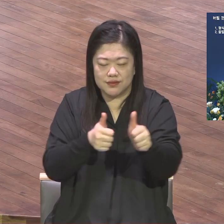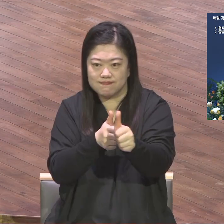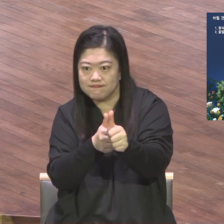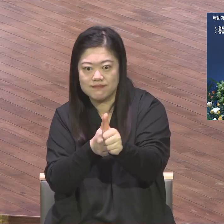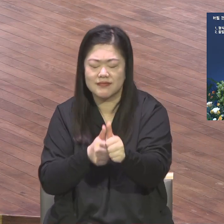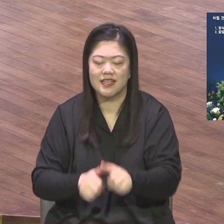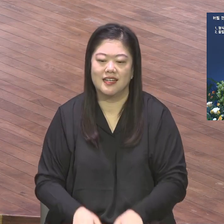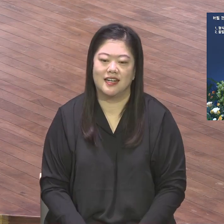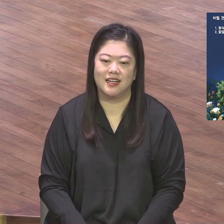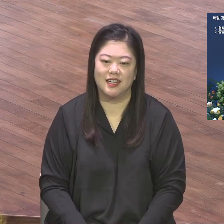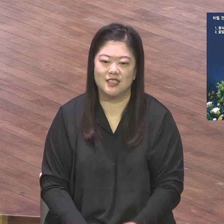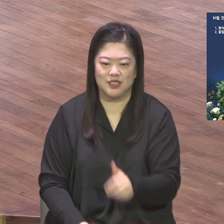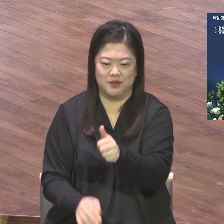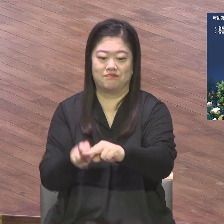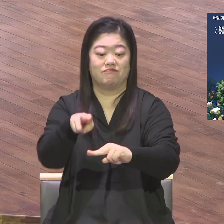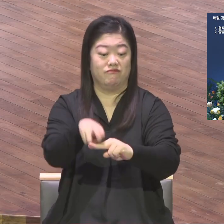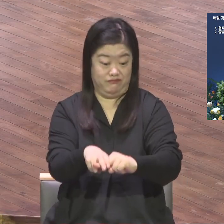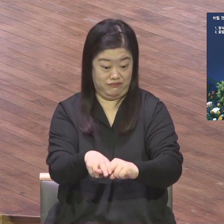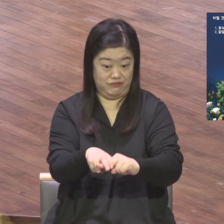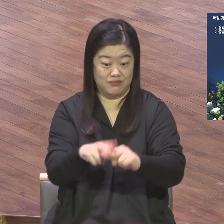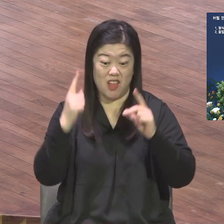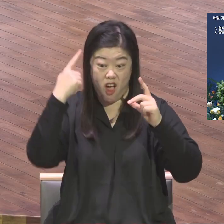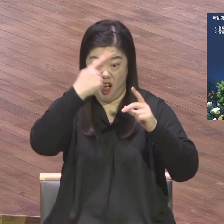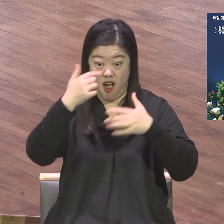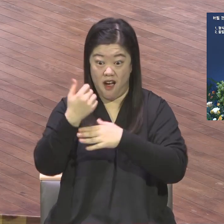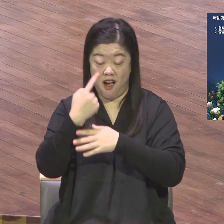그날 또 예배 시작하기 전에